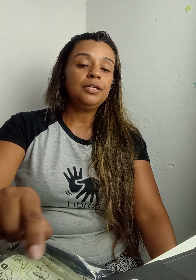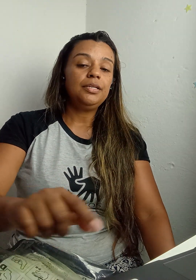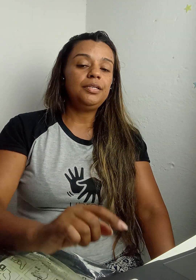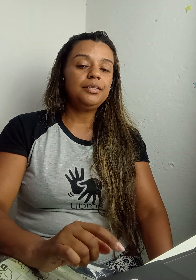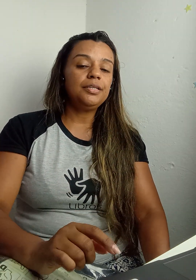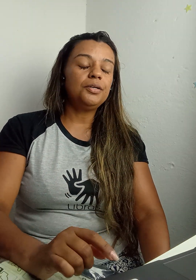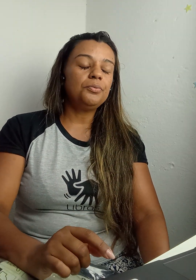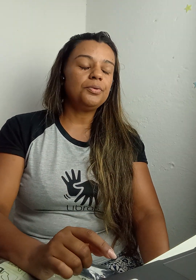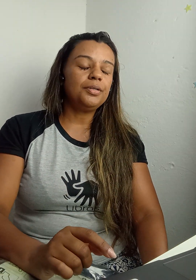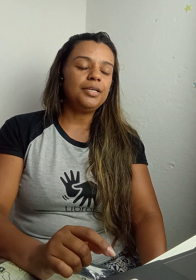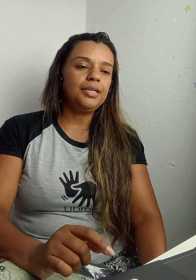Então,